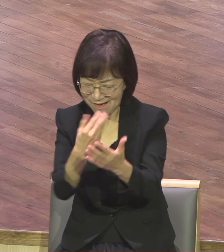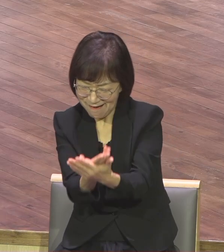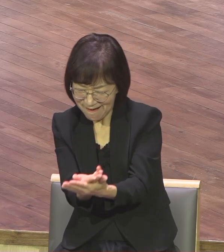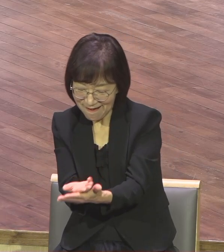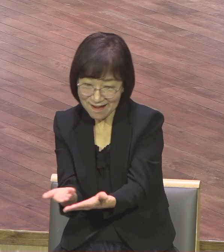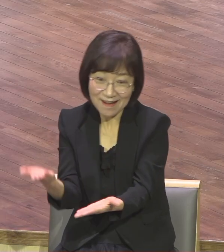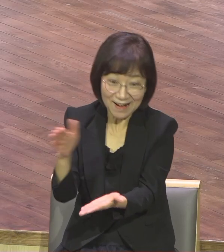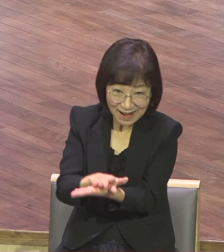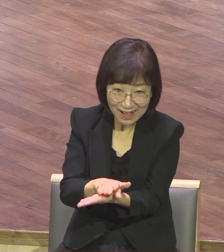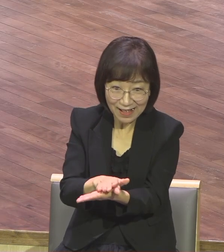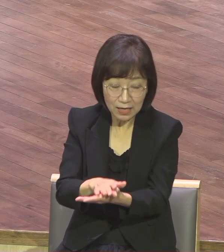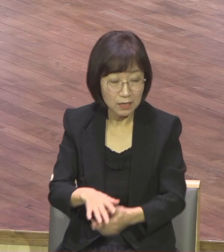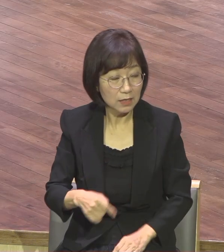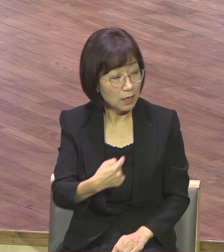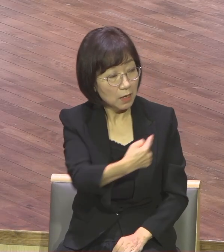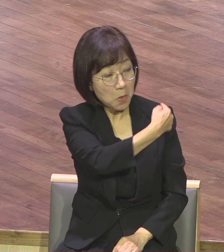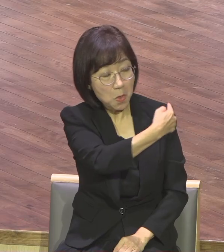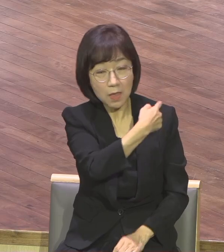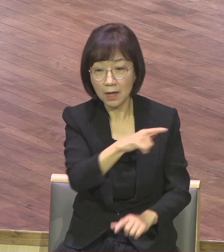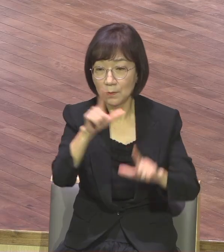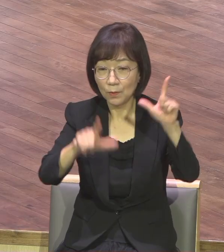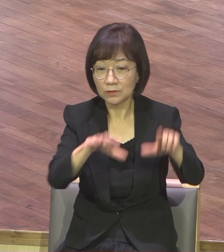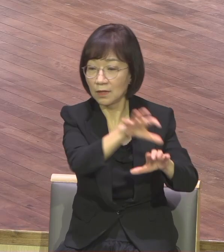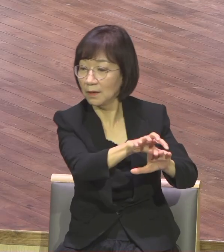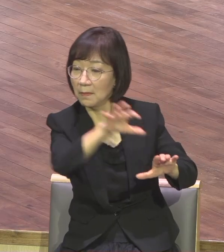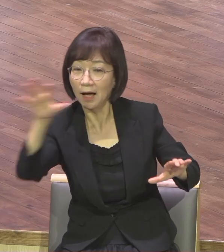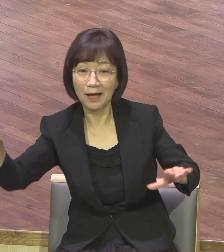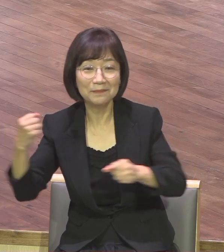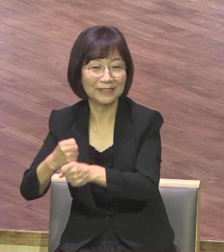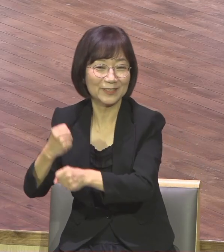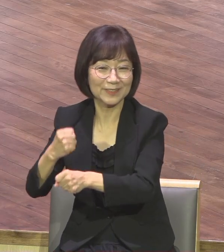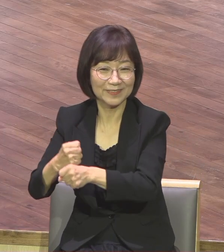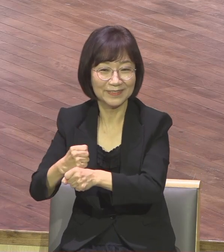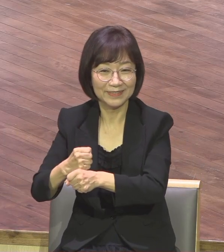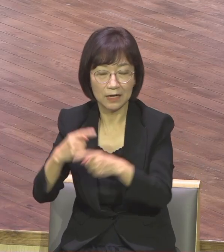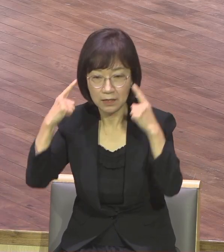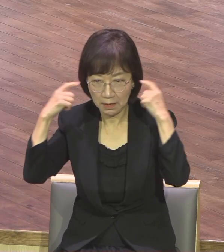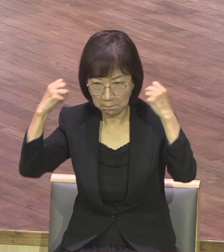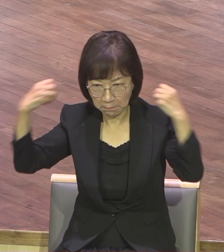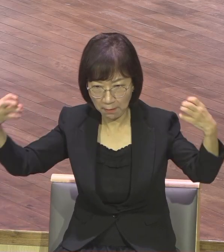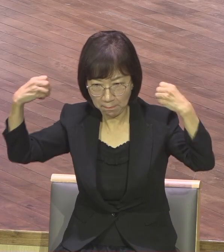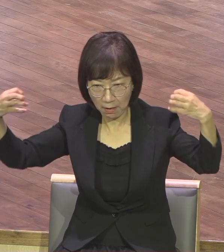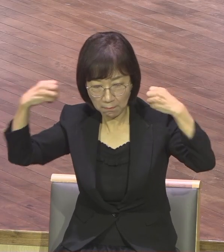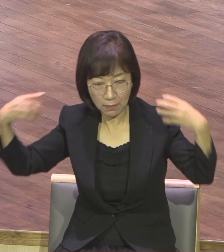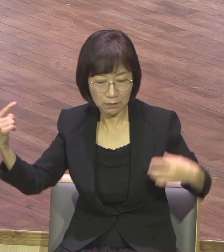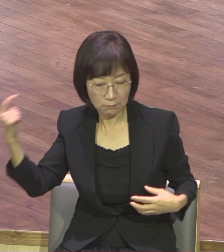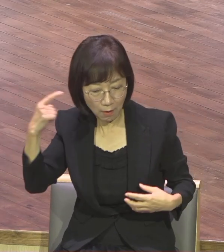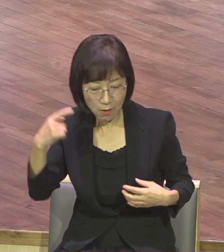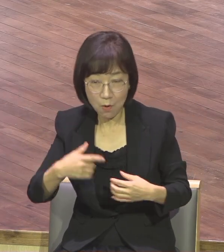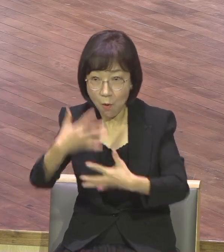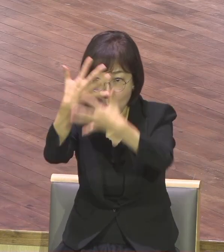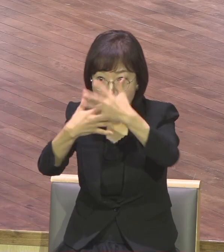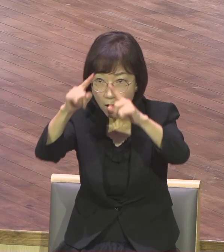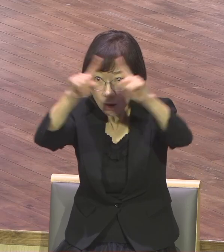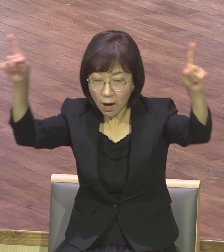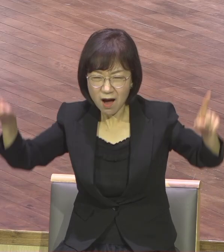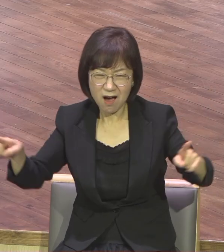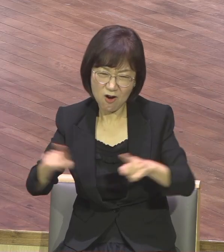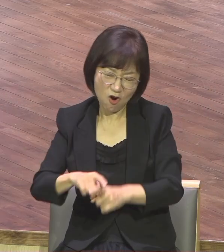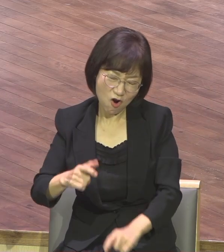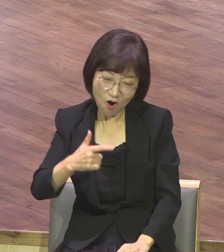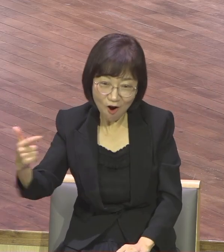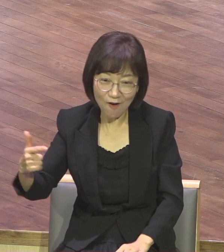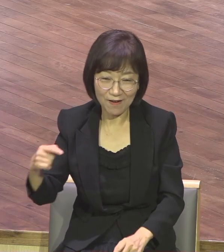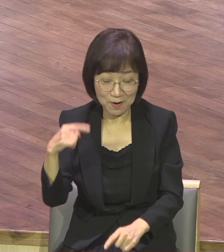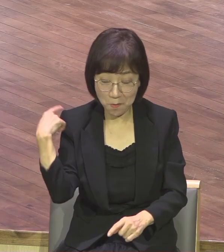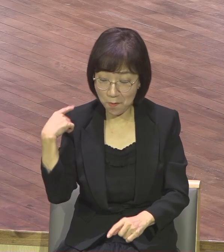마치 내가 카브넌트 이 자리에 앉은 것처럼 느낄 정도로 그렇게 전혀 차별이 없이 실감난 예배를 드릴 수가